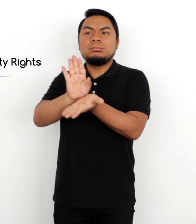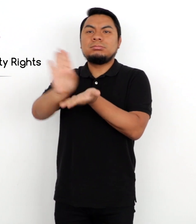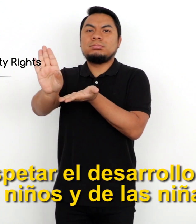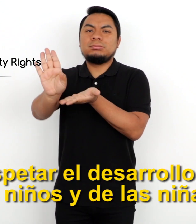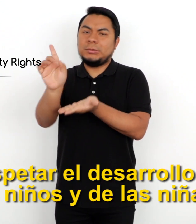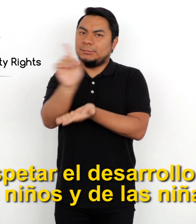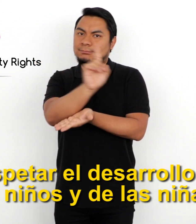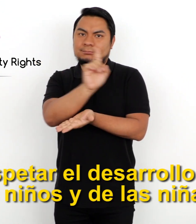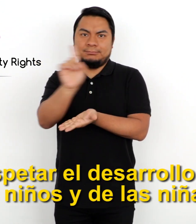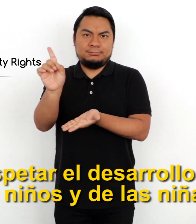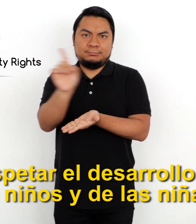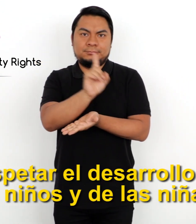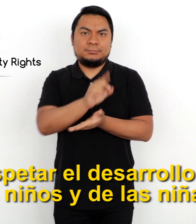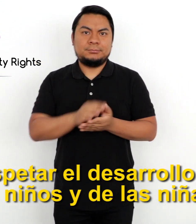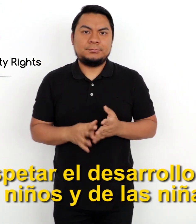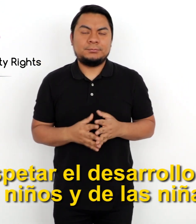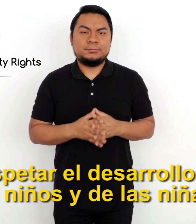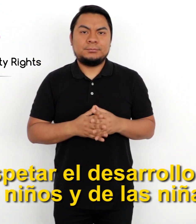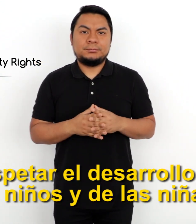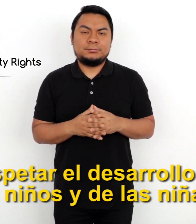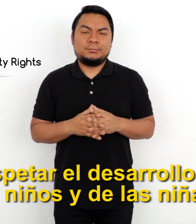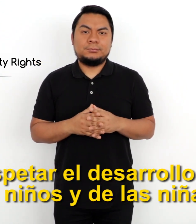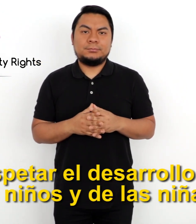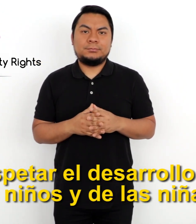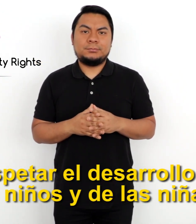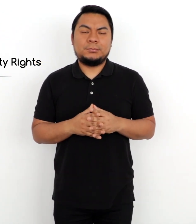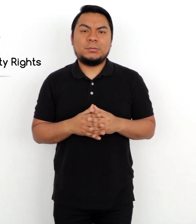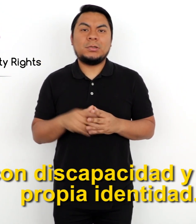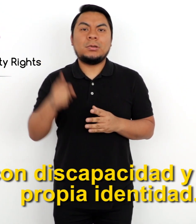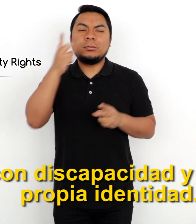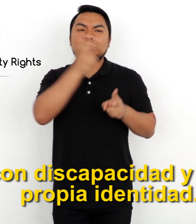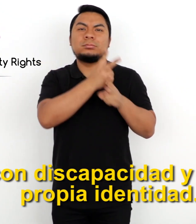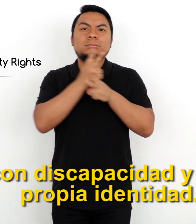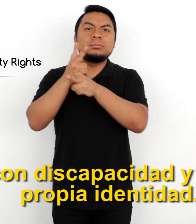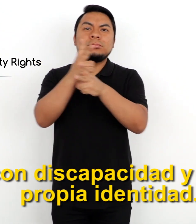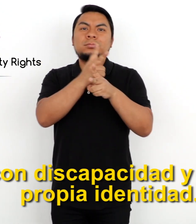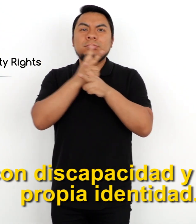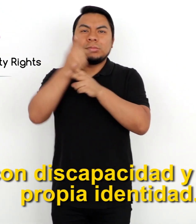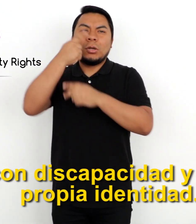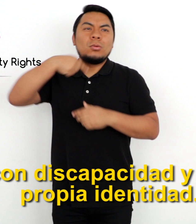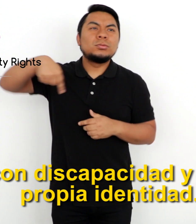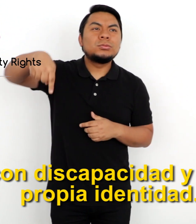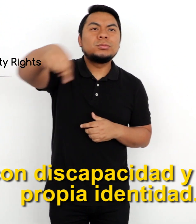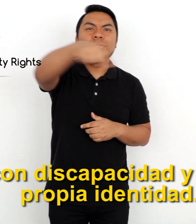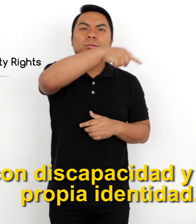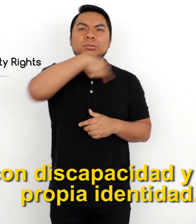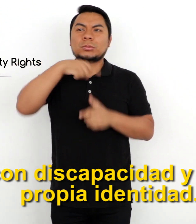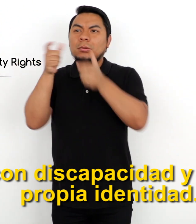RESPETAR EL DESARROLO DE LOS NIÑOS Y DE LAS NIÑAS CON DISCAPACIDAD Y SU PROPIA IDENTIDAD